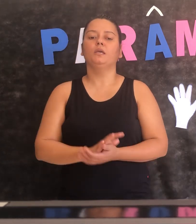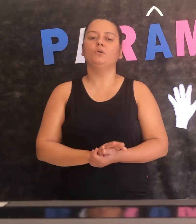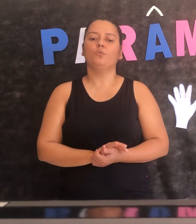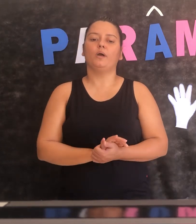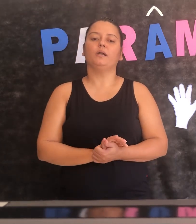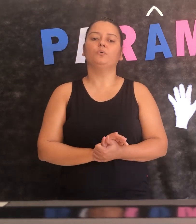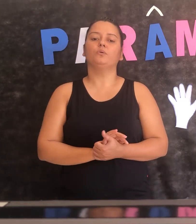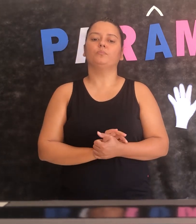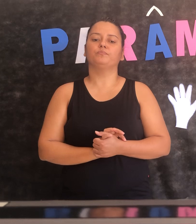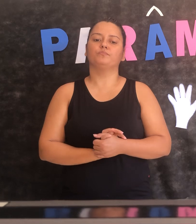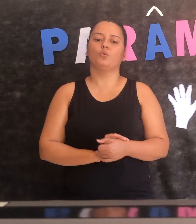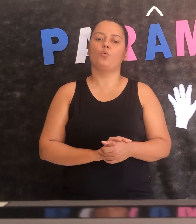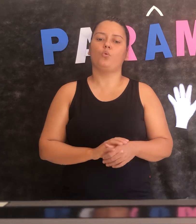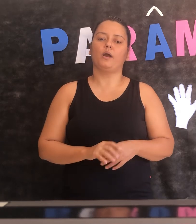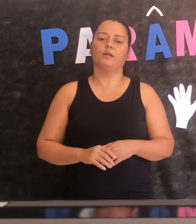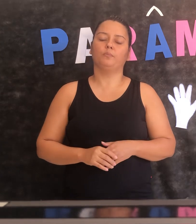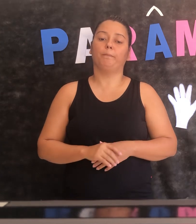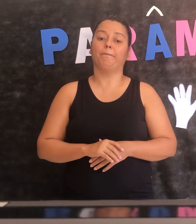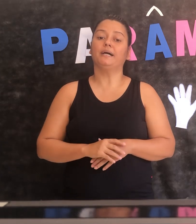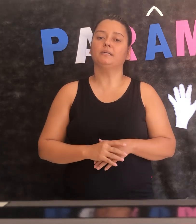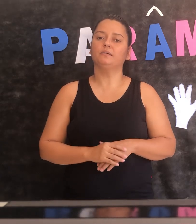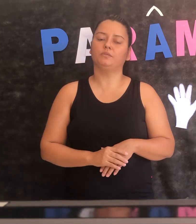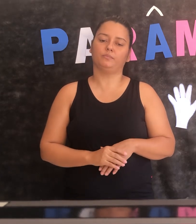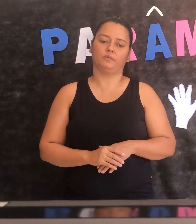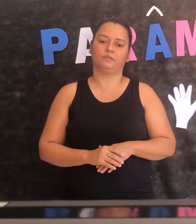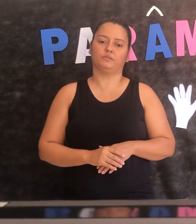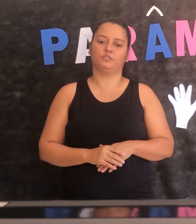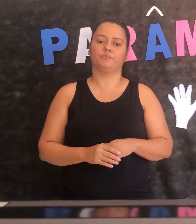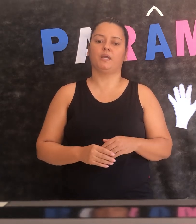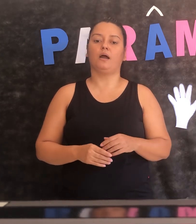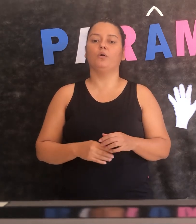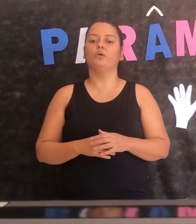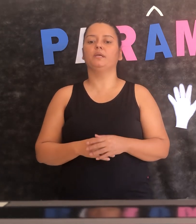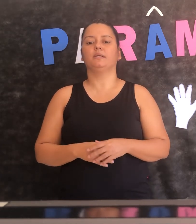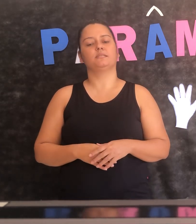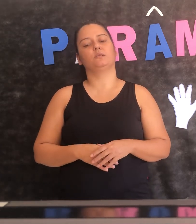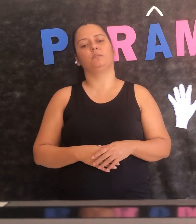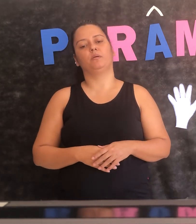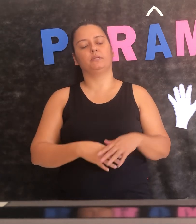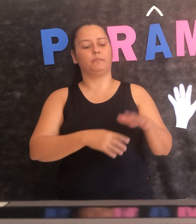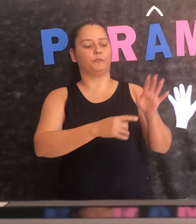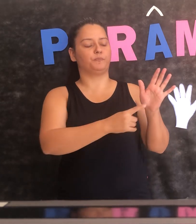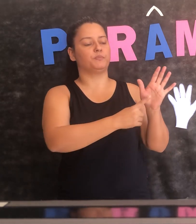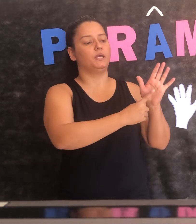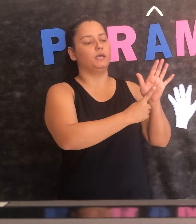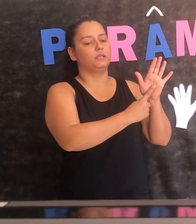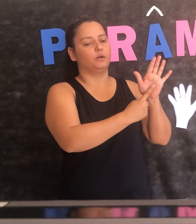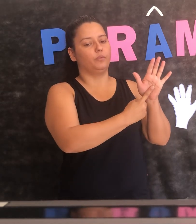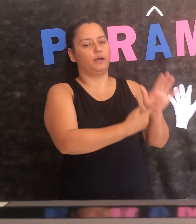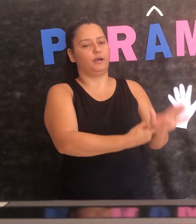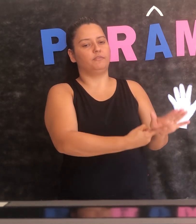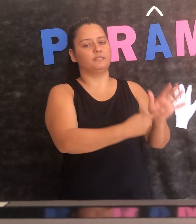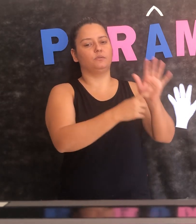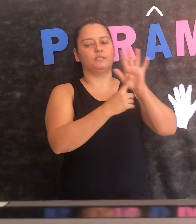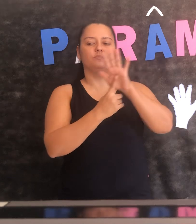o quarto parâmetro importante, a orientação na palma da mão. Então, fazendo esse